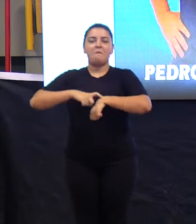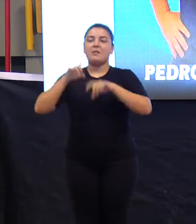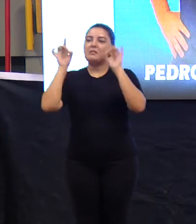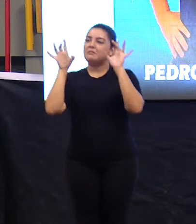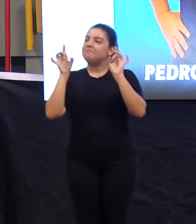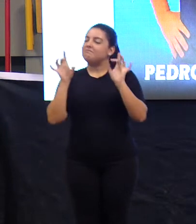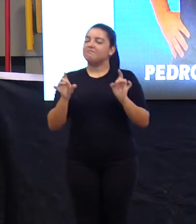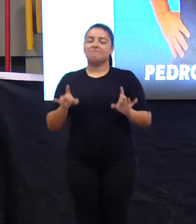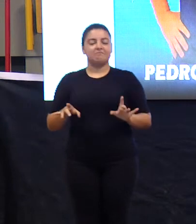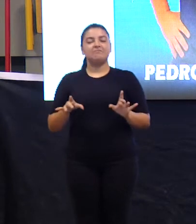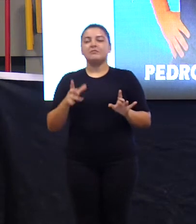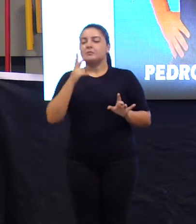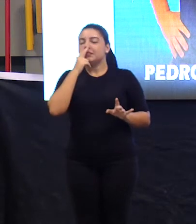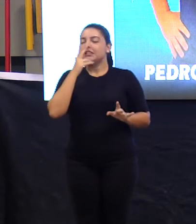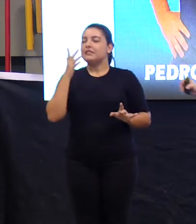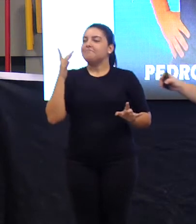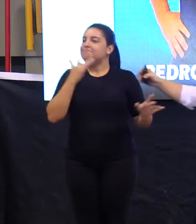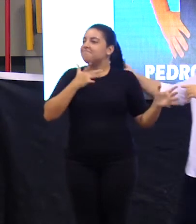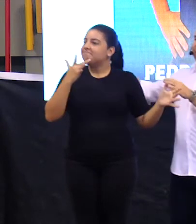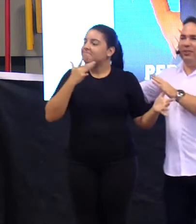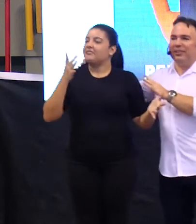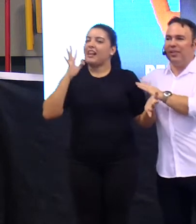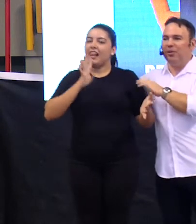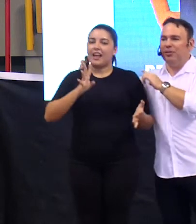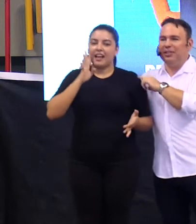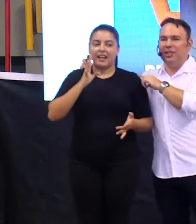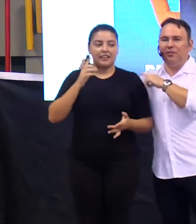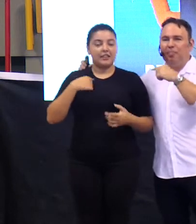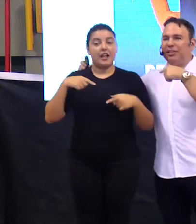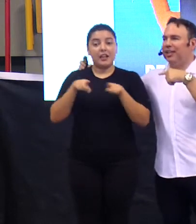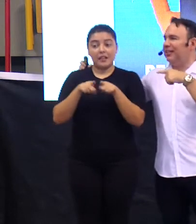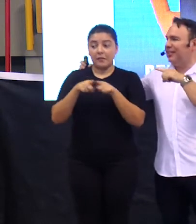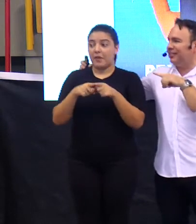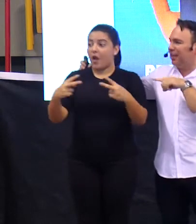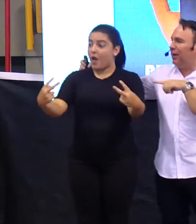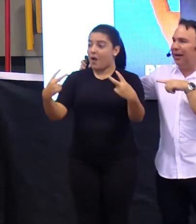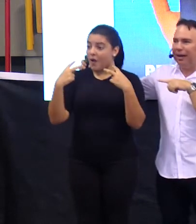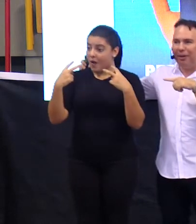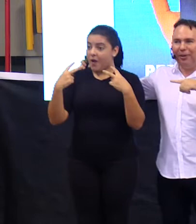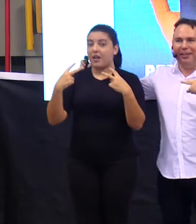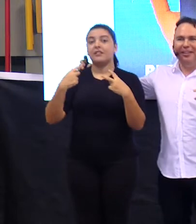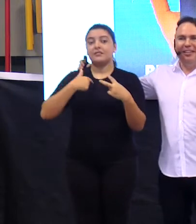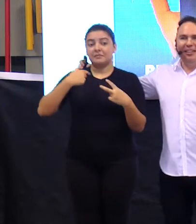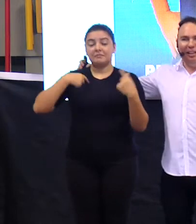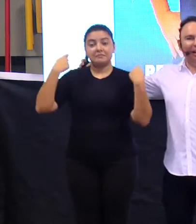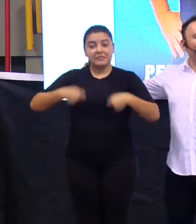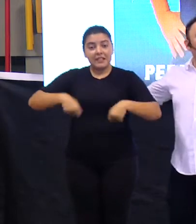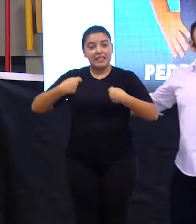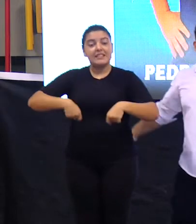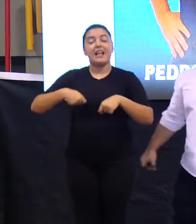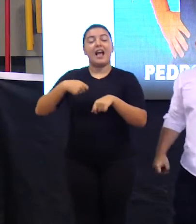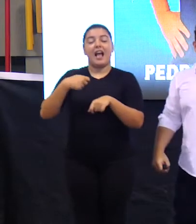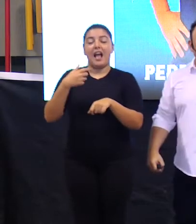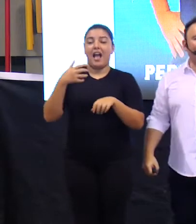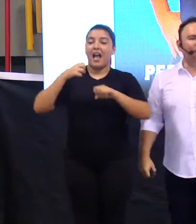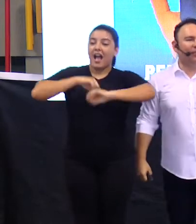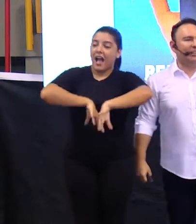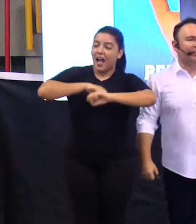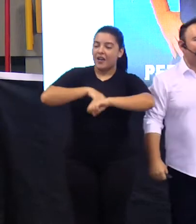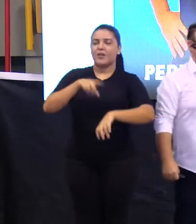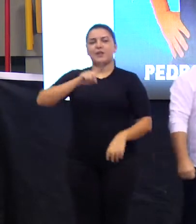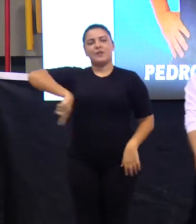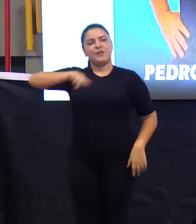assunto super gostoso. Quero ver você, inclusive, prestando atenção à aula, tá? Nós vamos sair